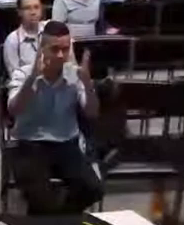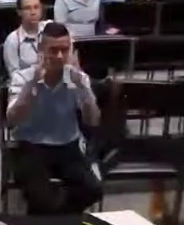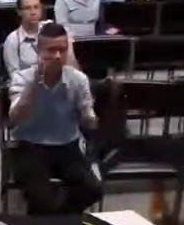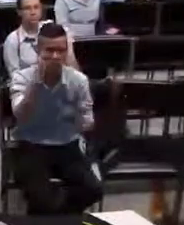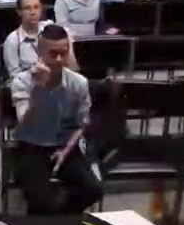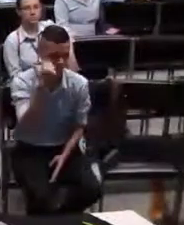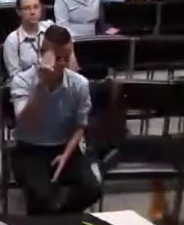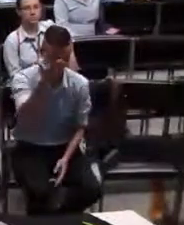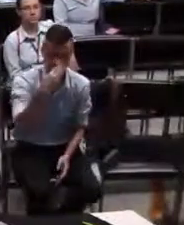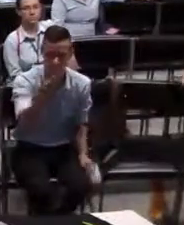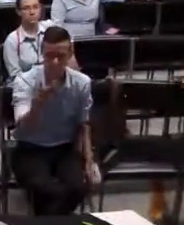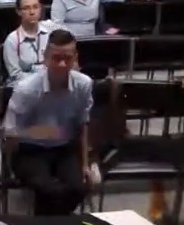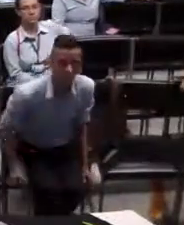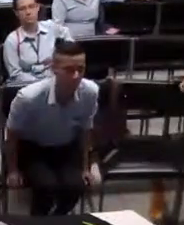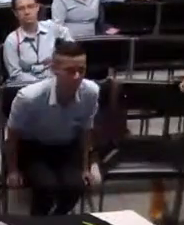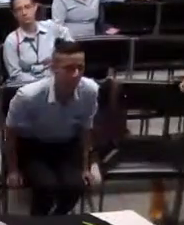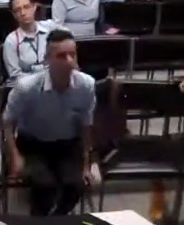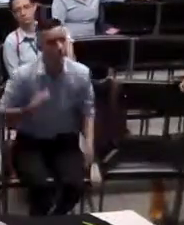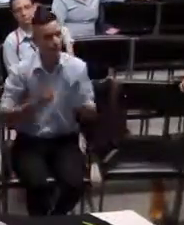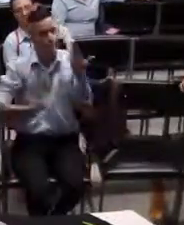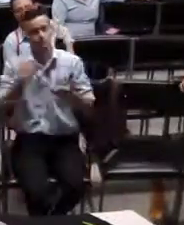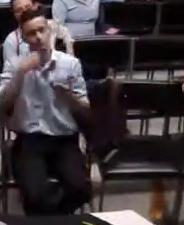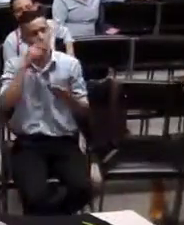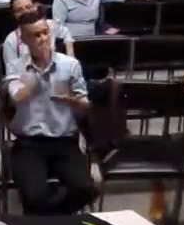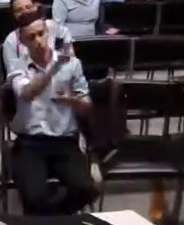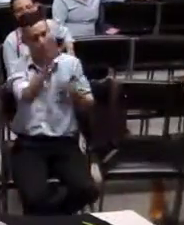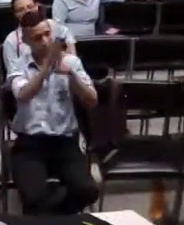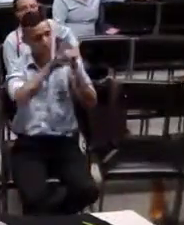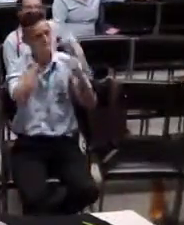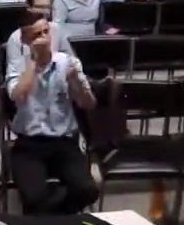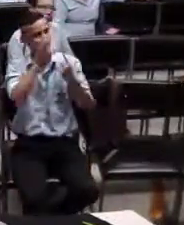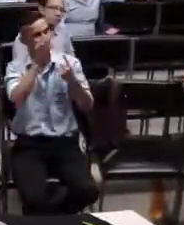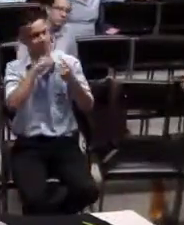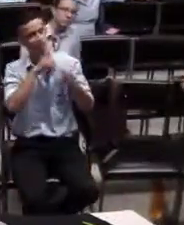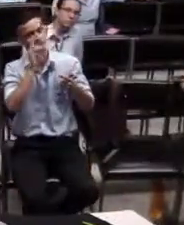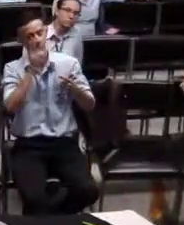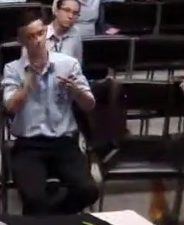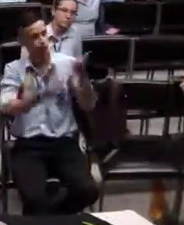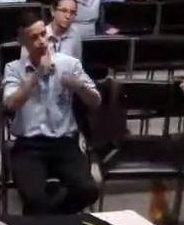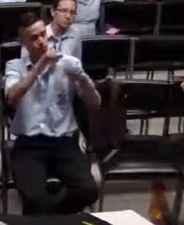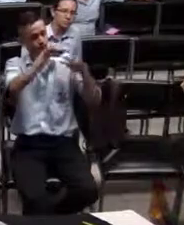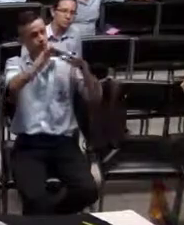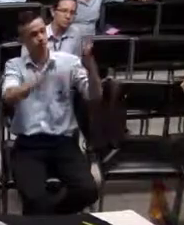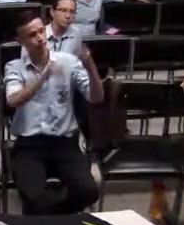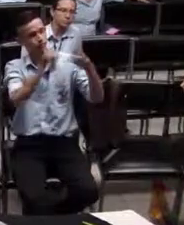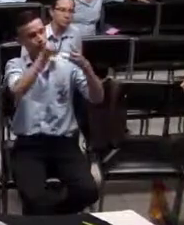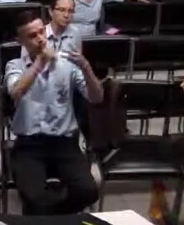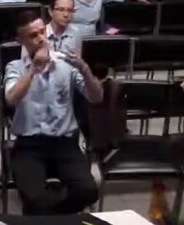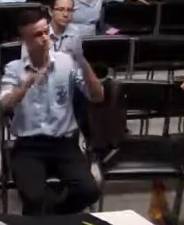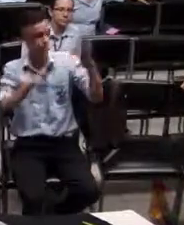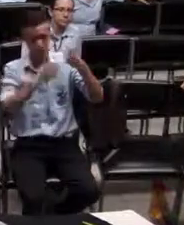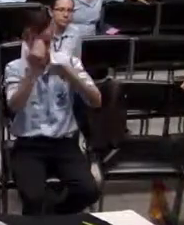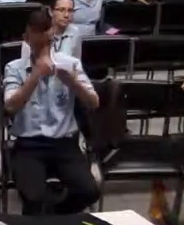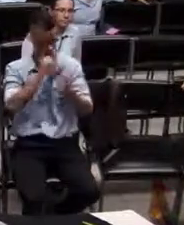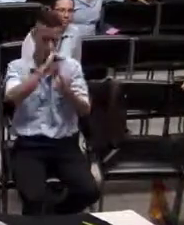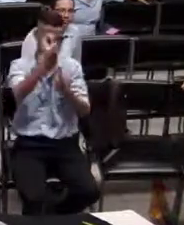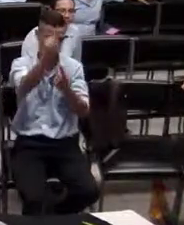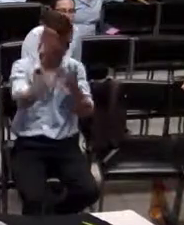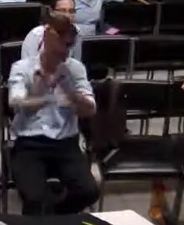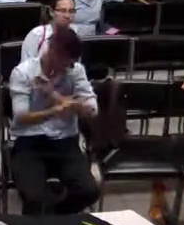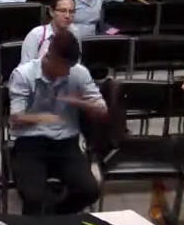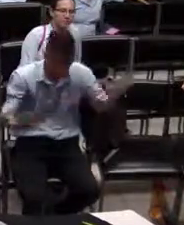Buenas tardes, muchas gracias por la atención. Bueno, sobre lo del video y la exposición, quiero destacar